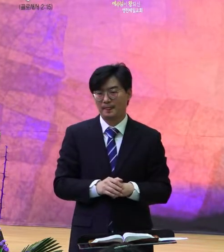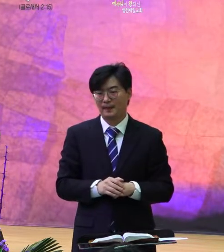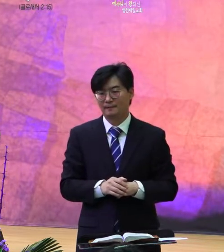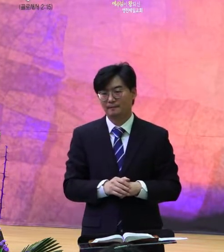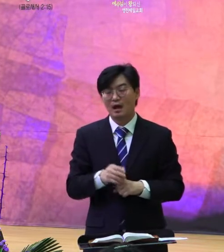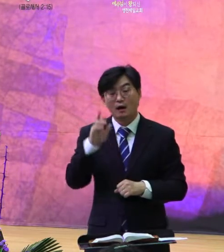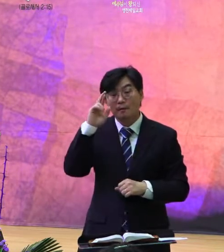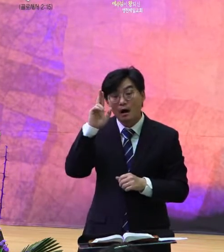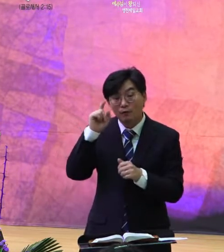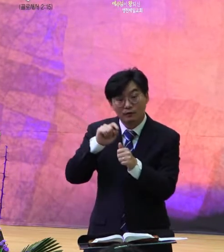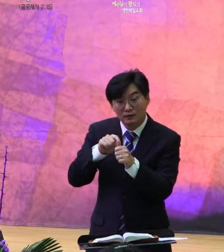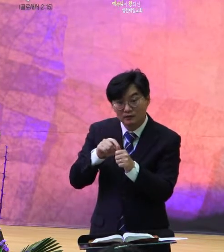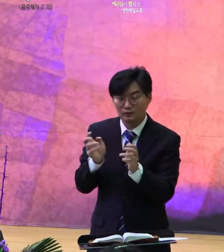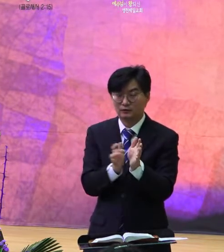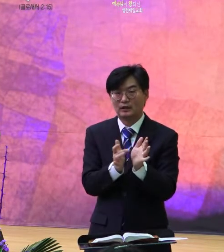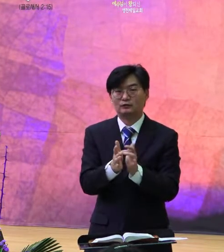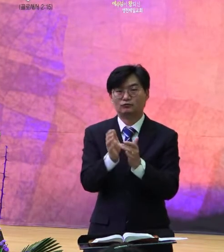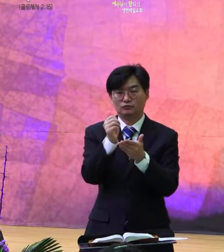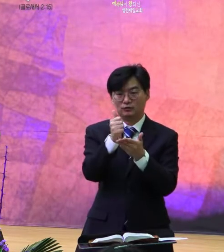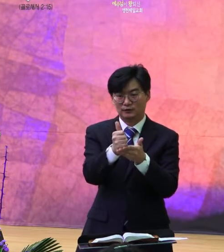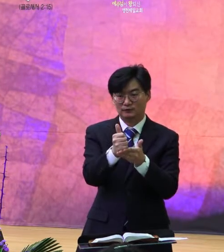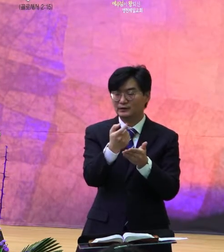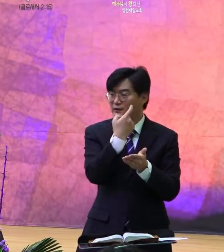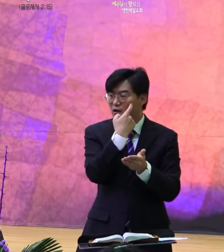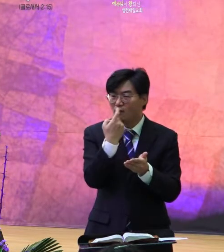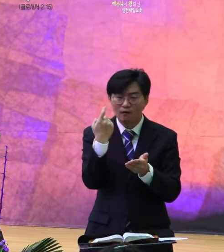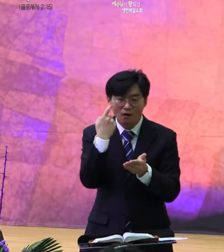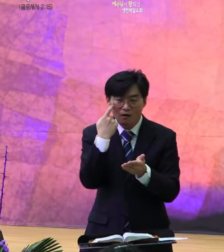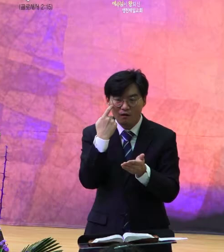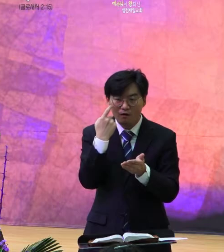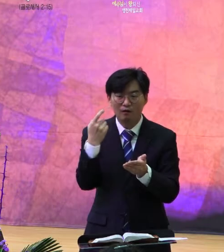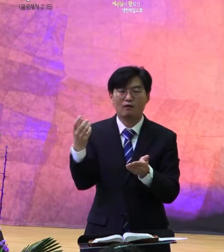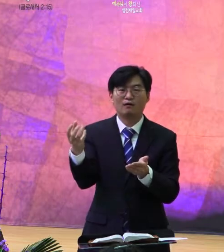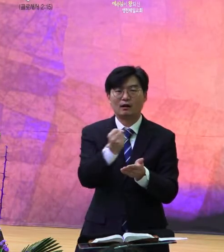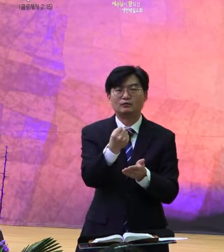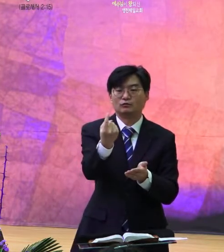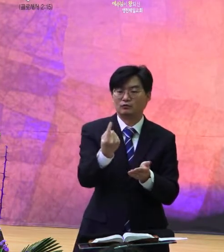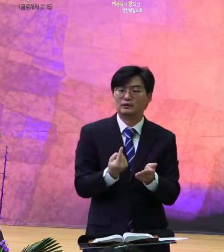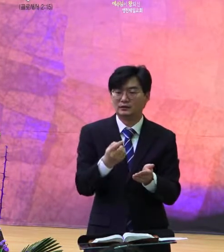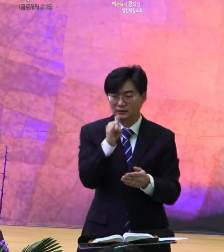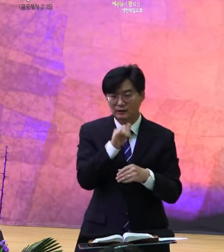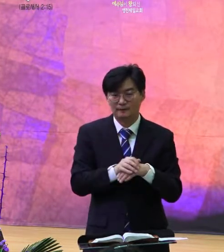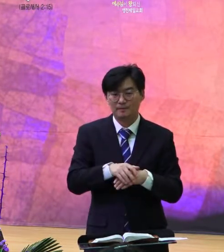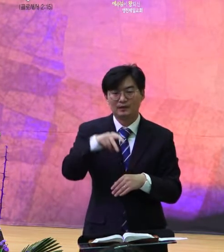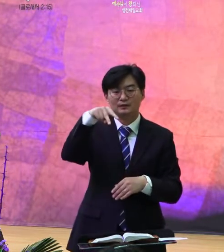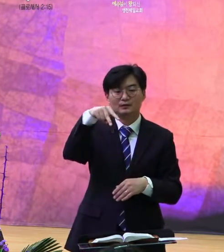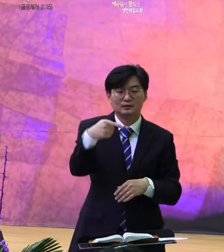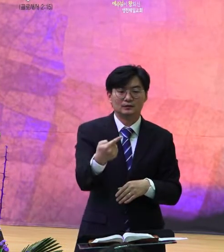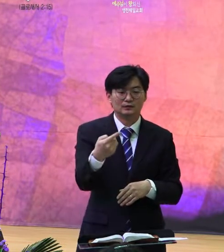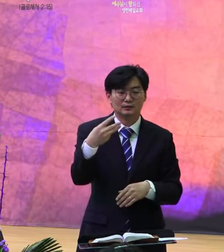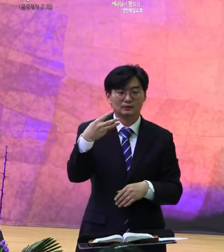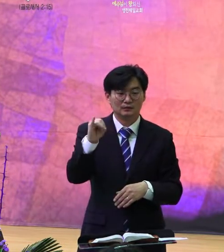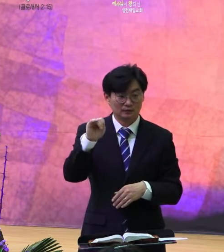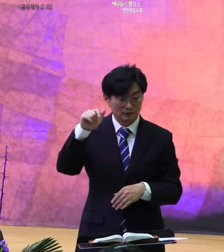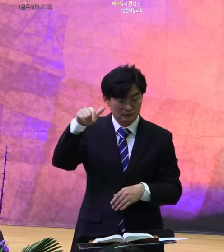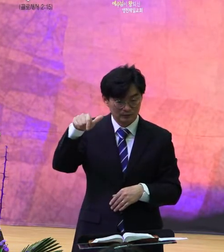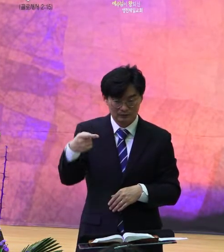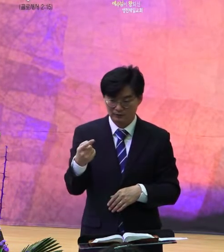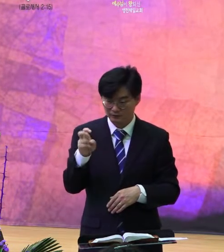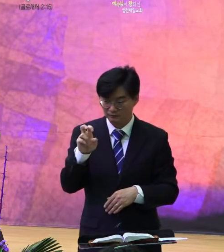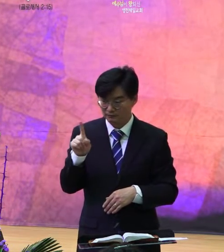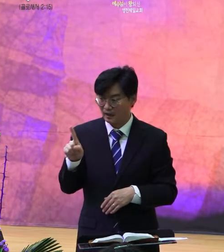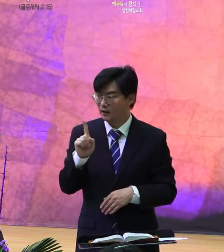지니고 있노라. 예수의 흔적. 이 흔적은 헬라어로 스티그마라고 하는데 여러분 아시는 것처럼 당시